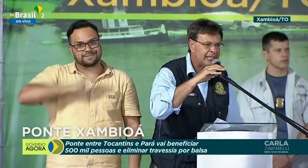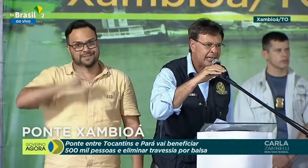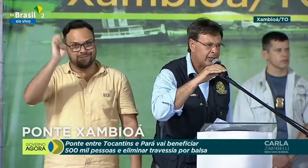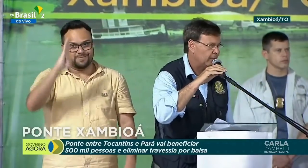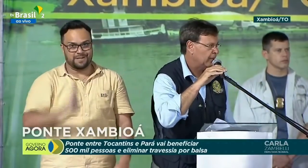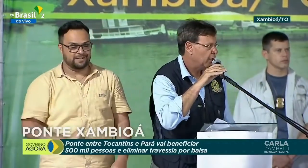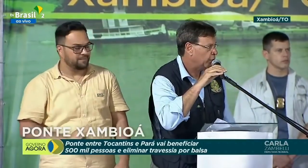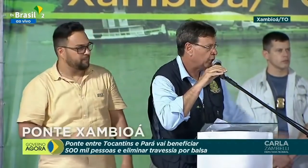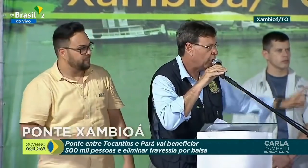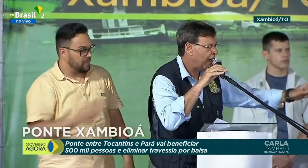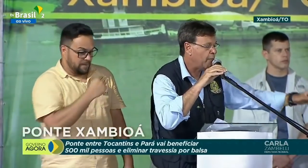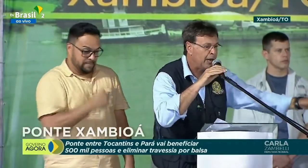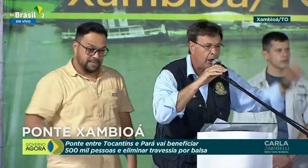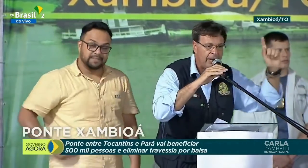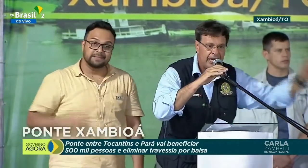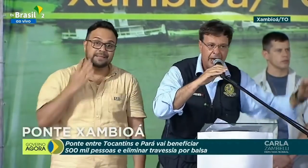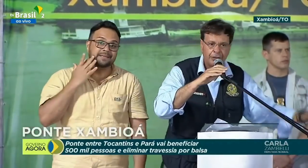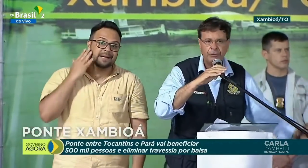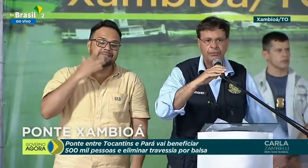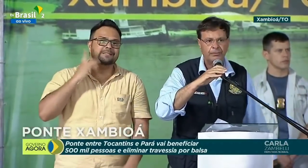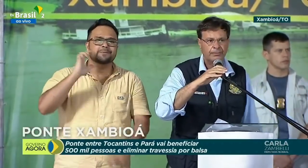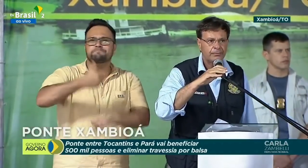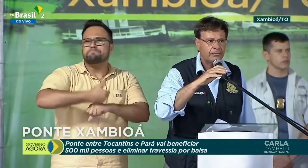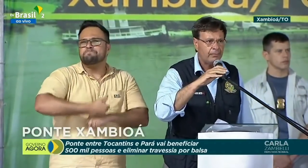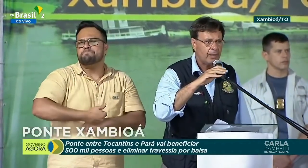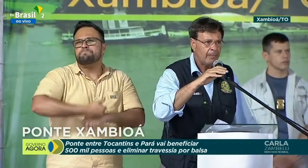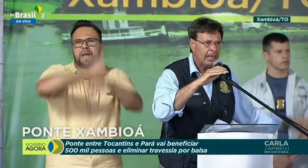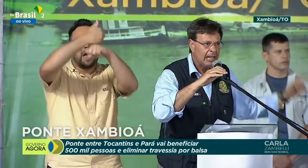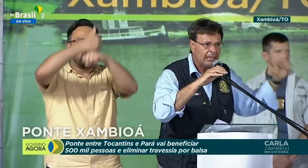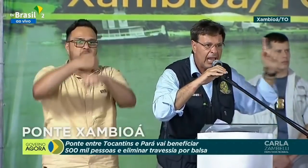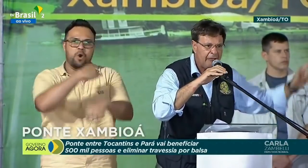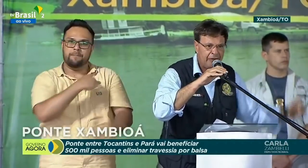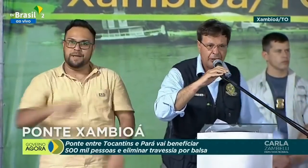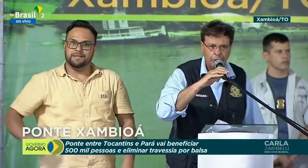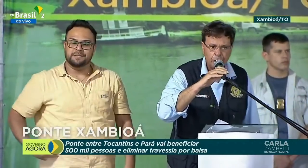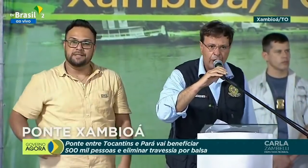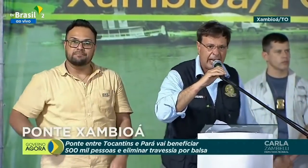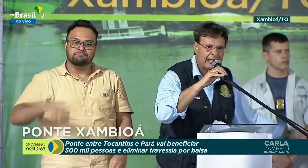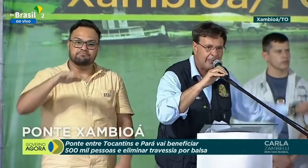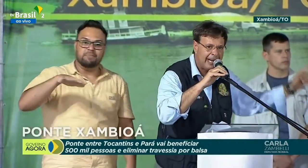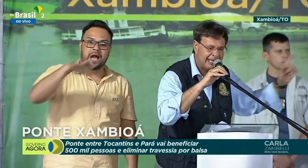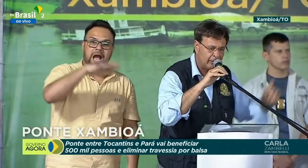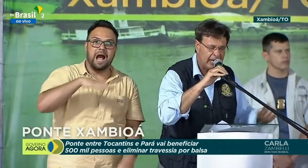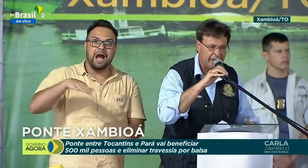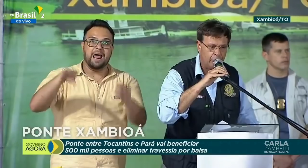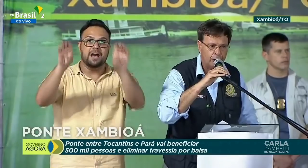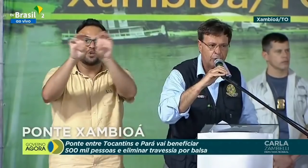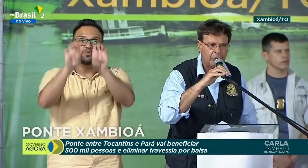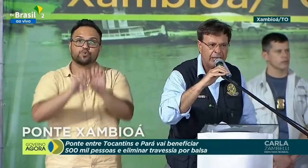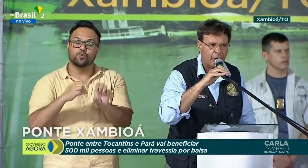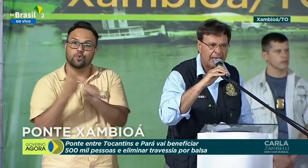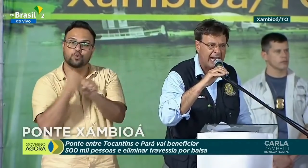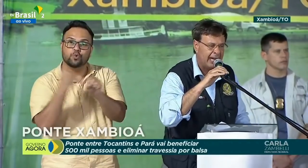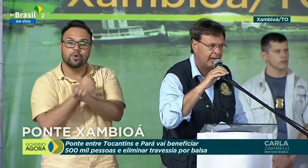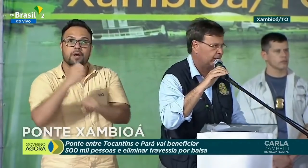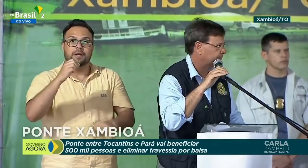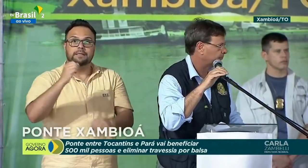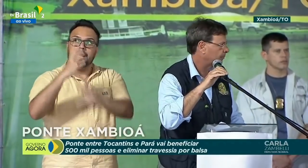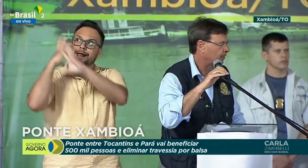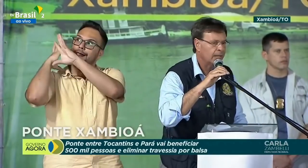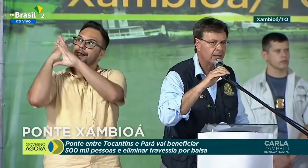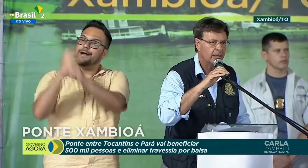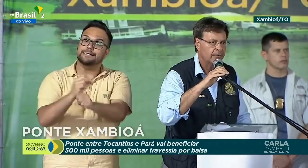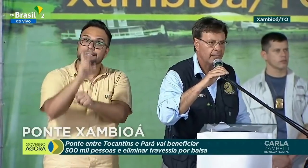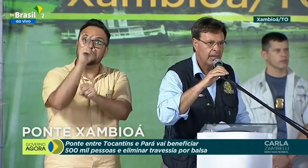Ministro Tarcísio, o senhor é o melhor ministro da infraestrutura que esse Brasil teve nos últimos 50 anos.